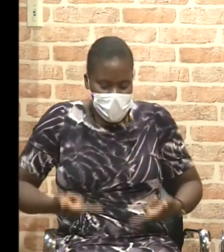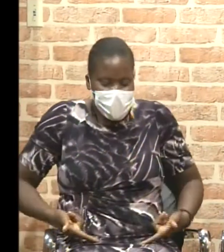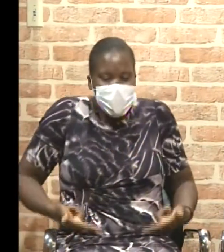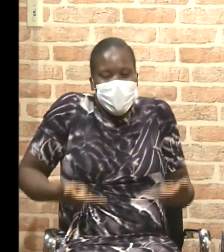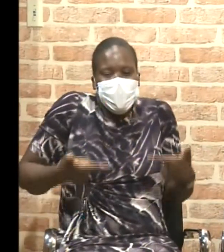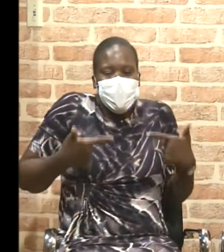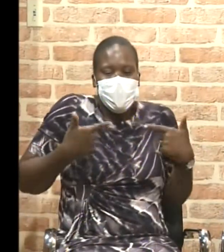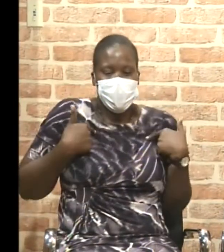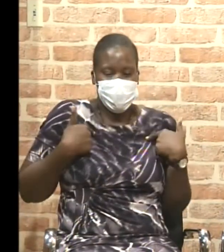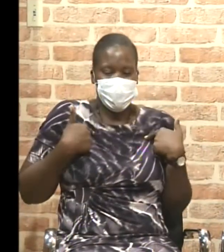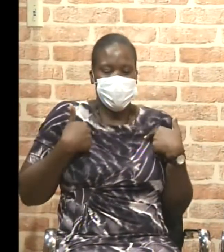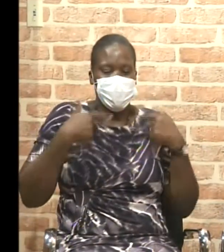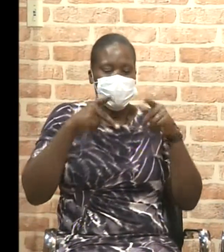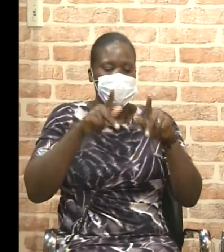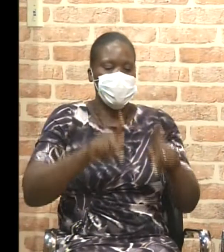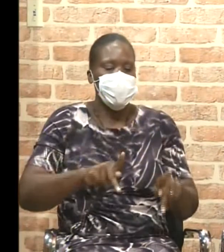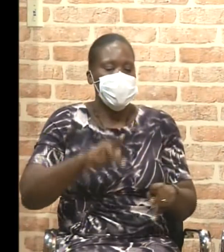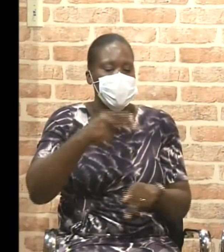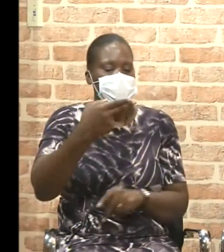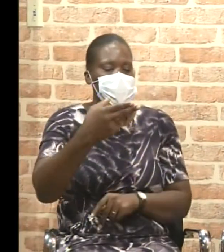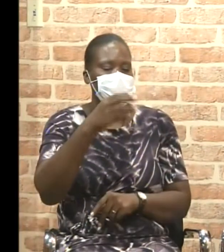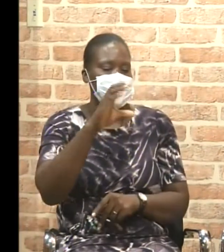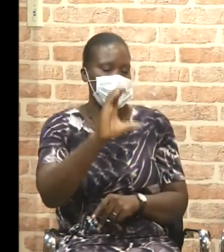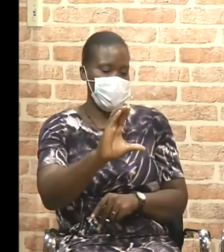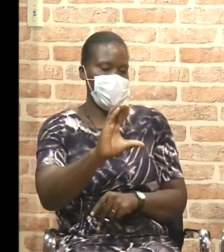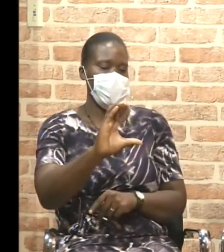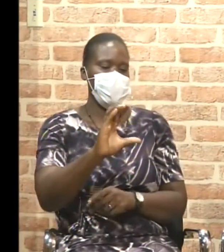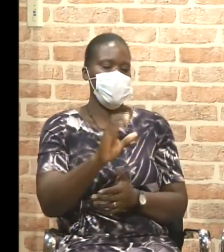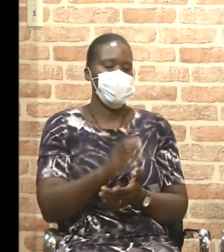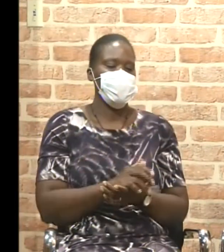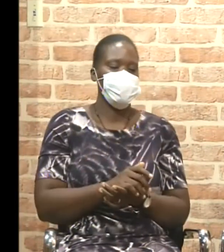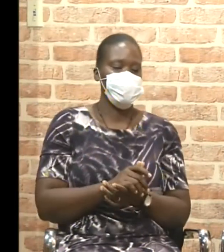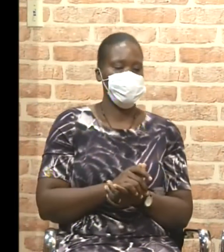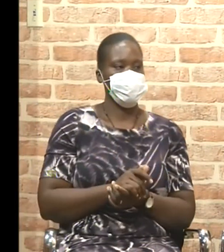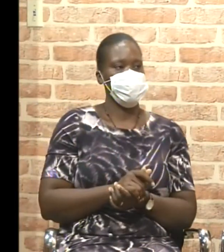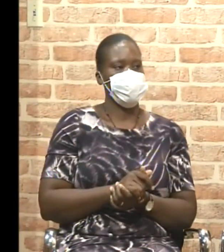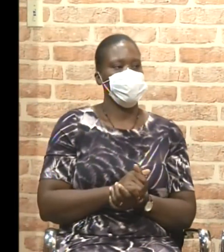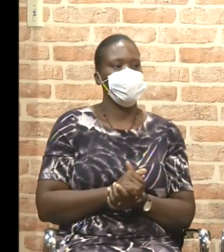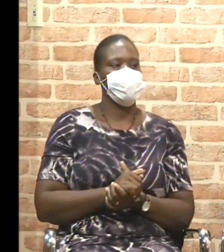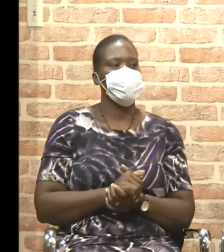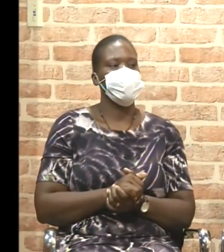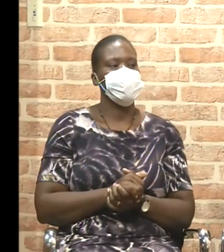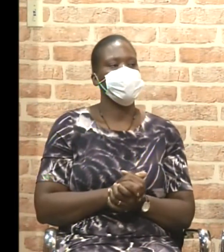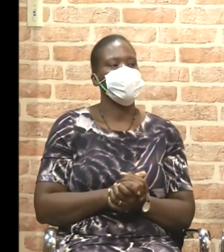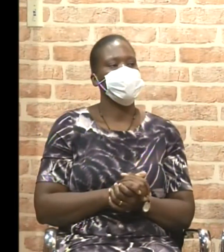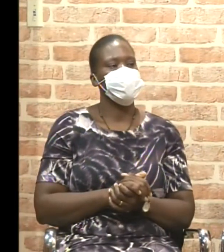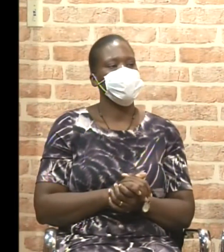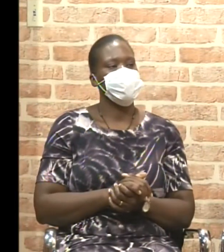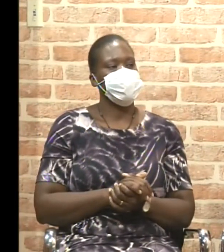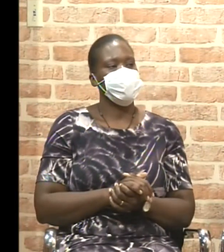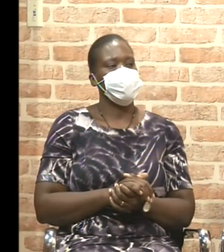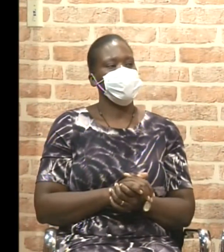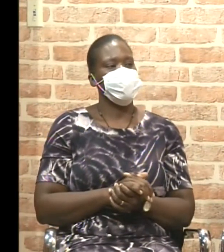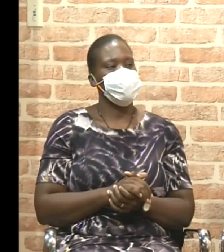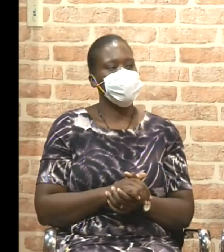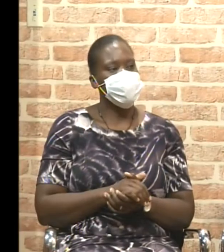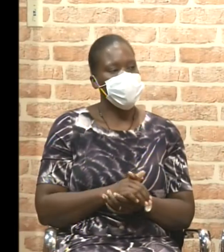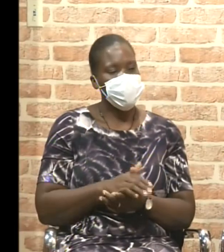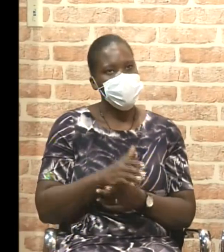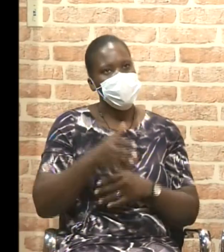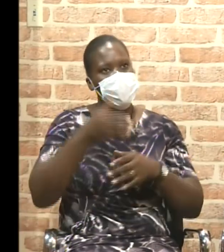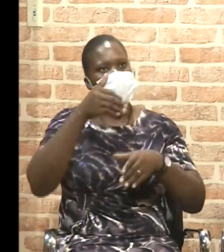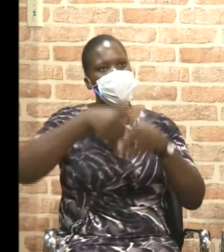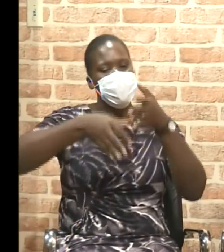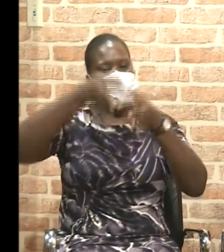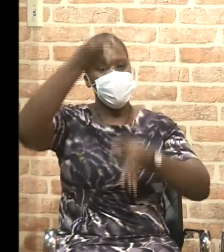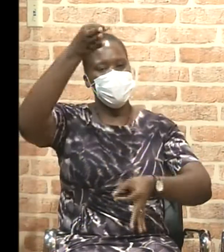de vivre parce que gain quand même un minimum pour mon ali même est capable vivre en tant que monde. Gain ça dans volet justice là tout. En plus fois